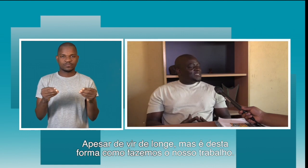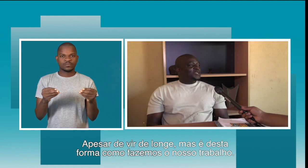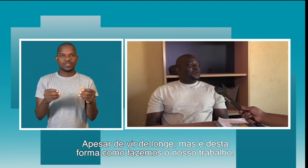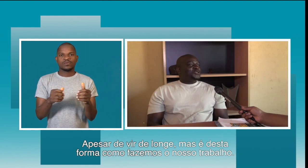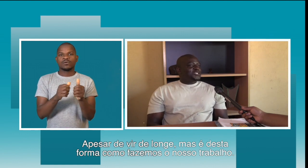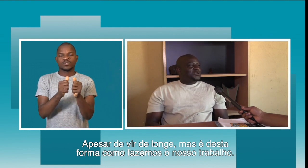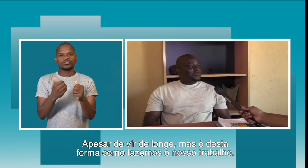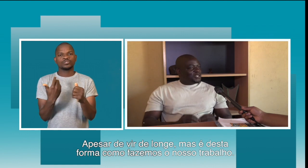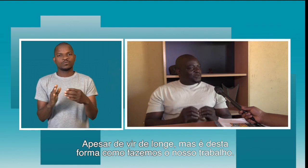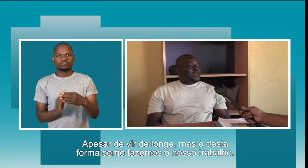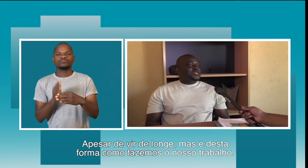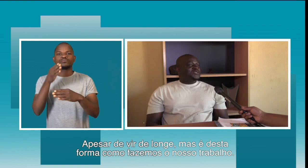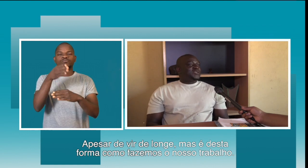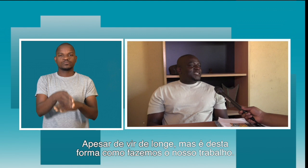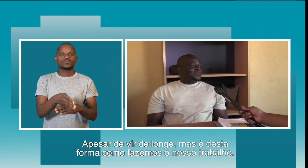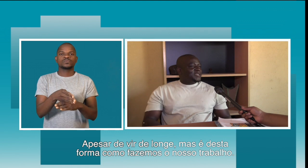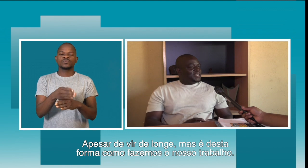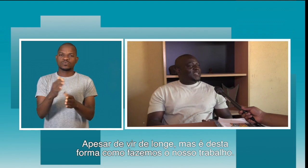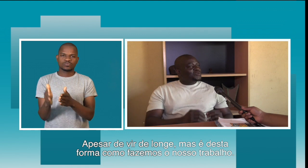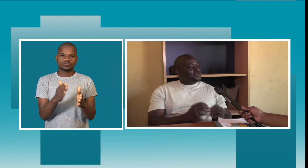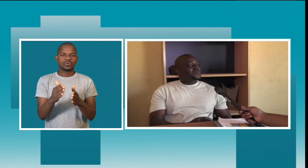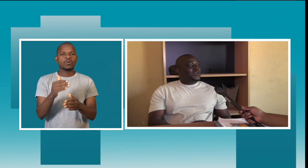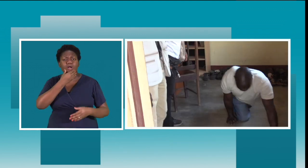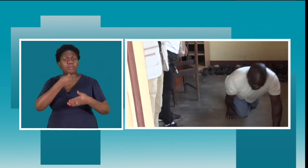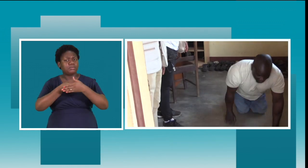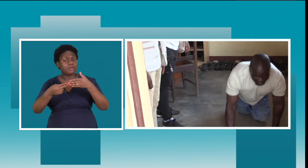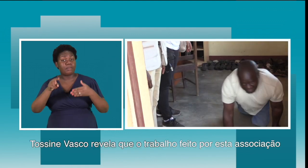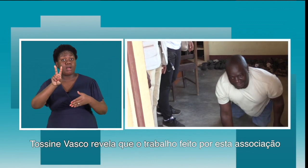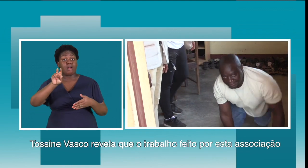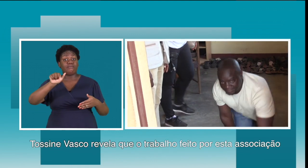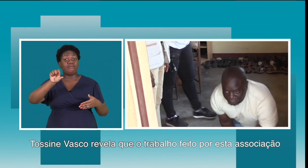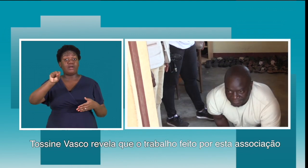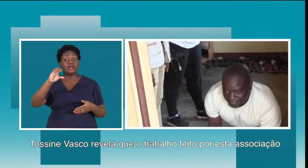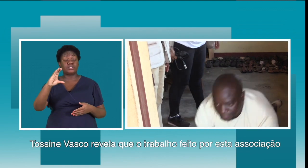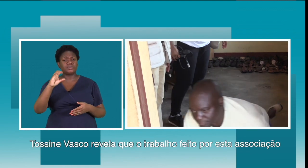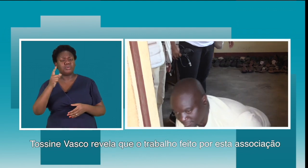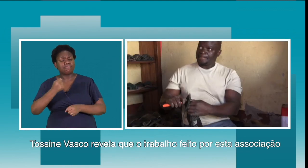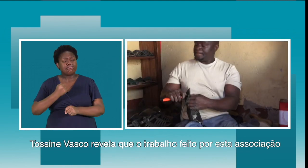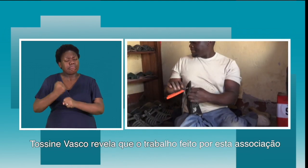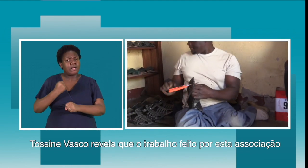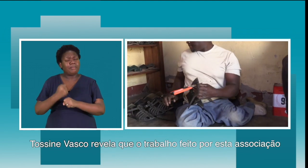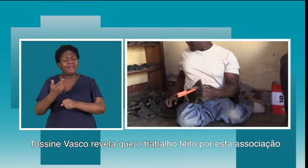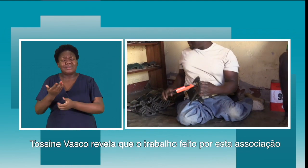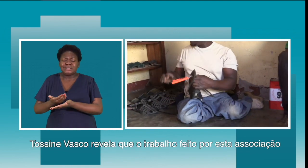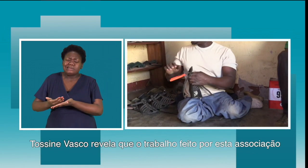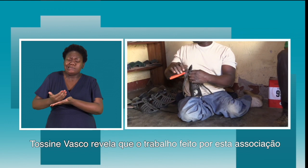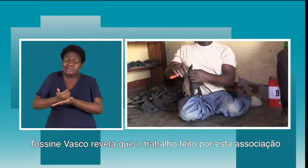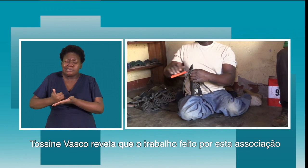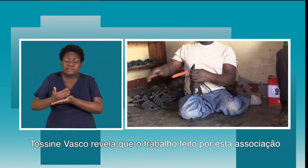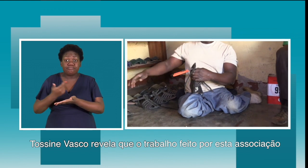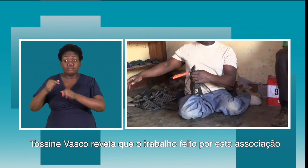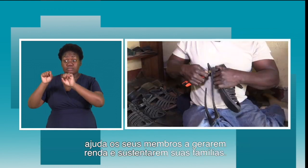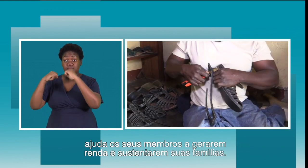apesar de que sai de nós, mas superamos a certificação. este ano, sentamos, conseguimos... Tocini Vasco revela que o trabalho feito por esta